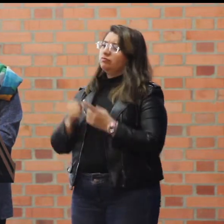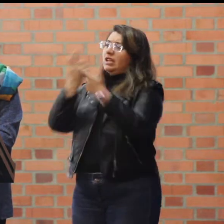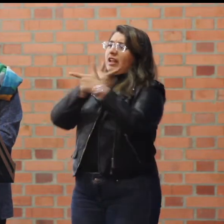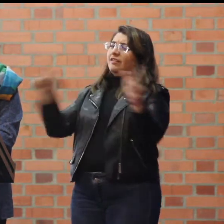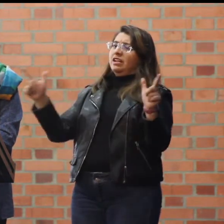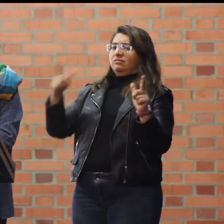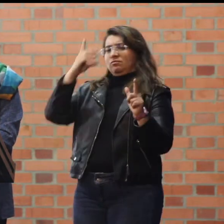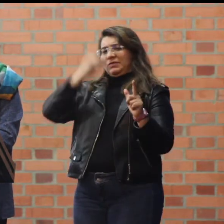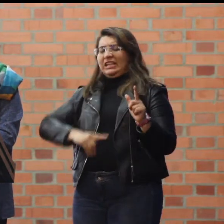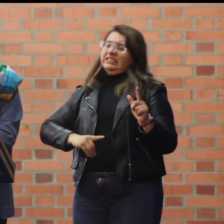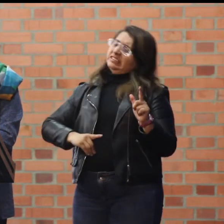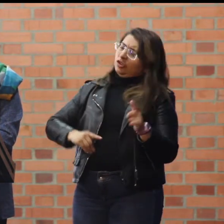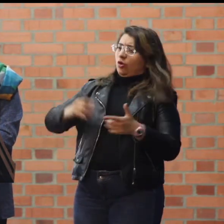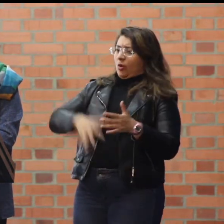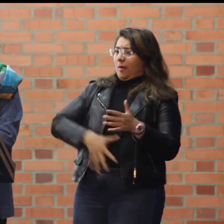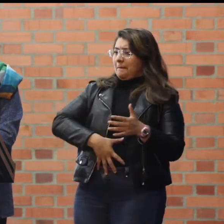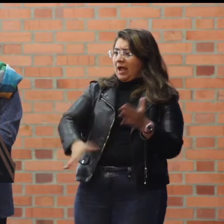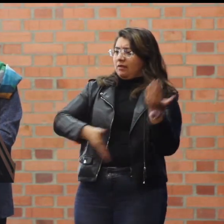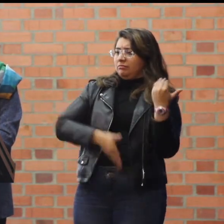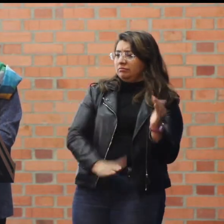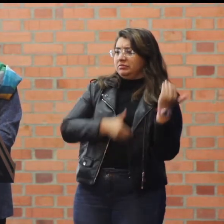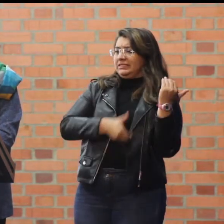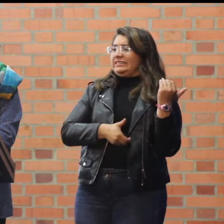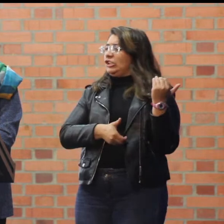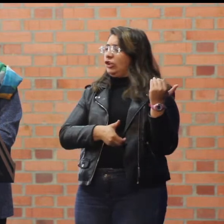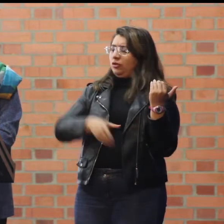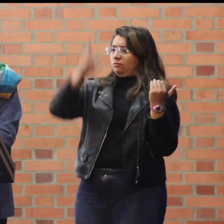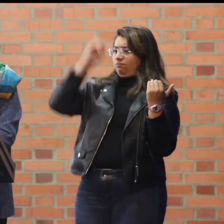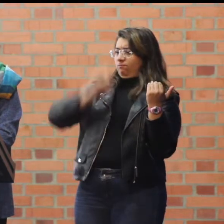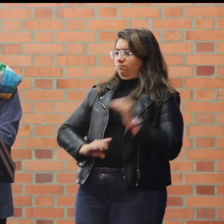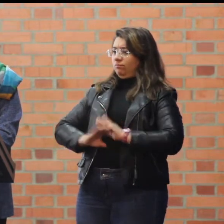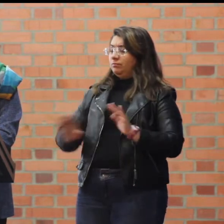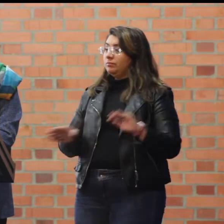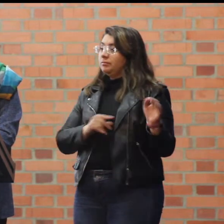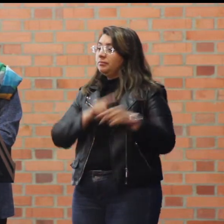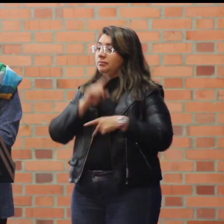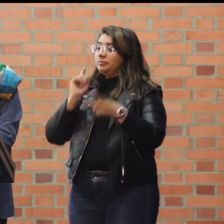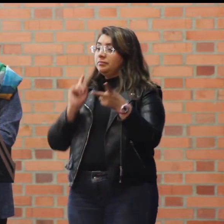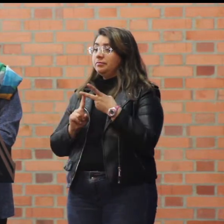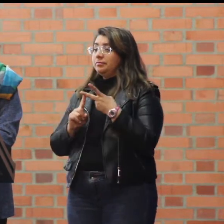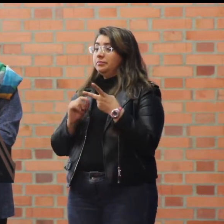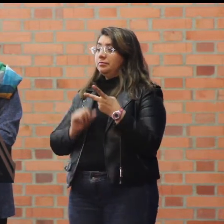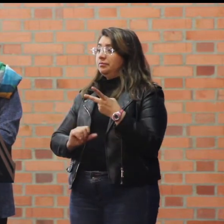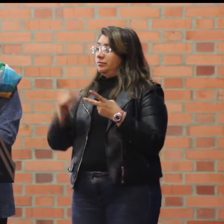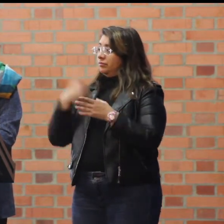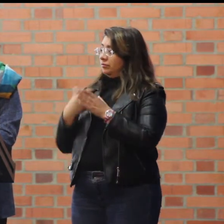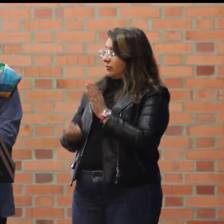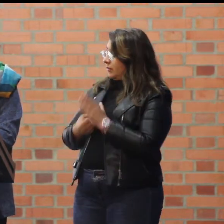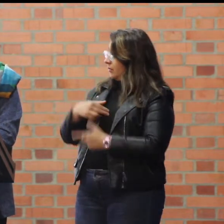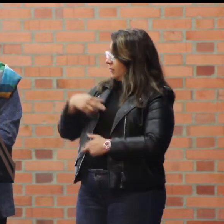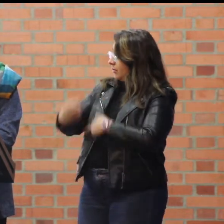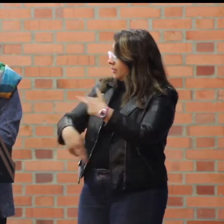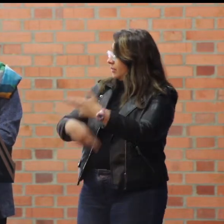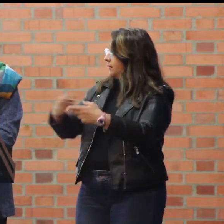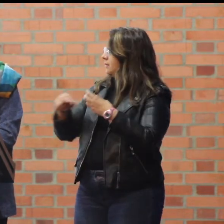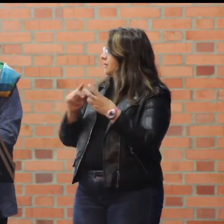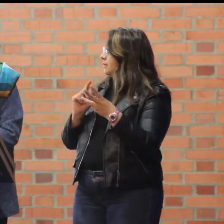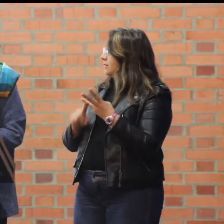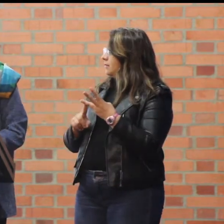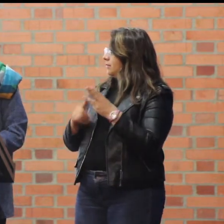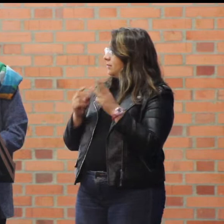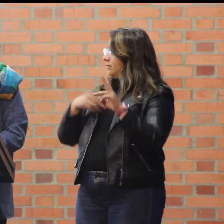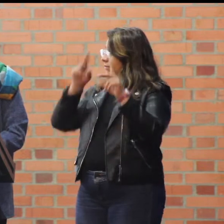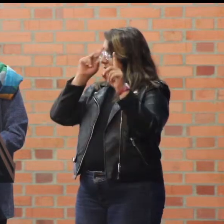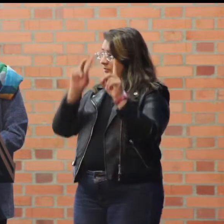tener o no tener hijos la desnaturalización de la función reproductiva y las barreras en